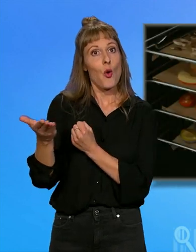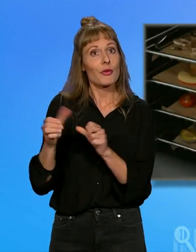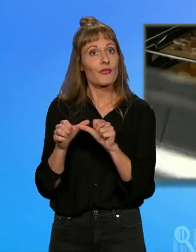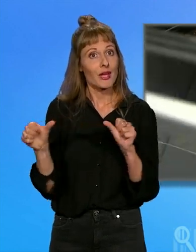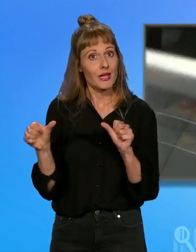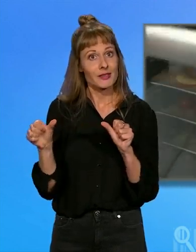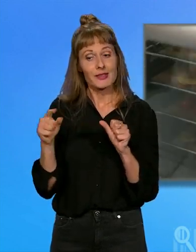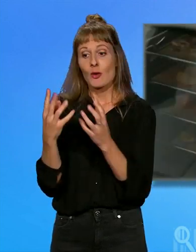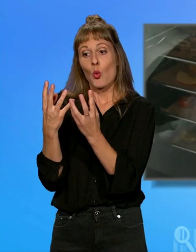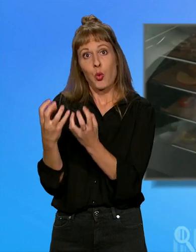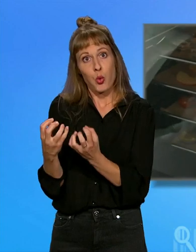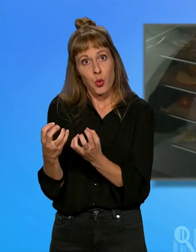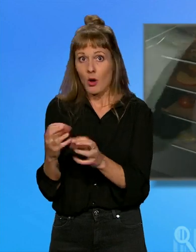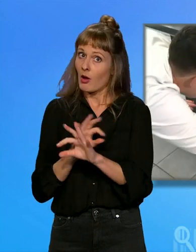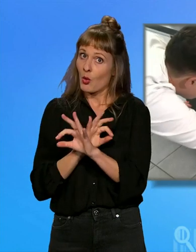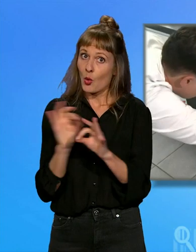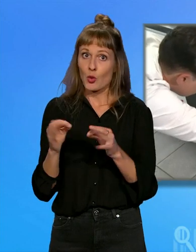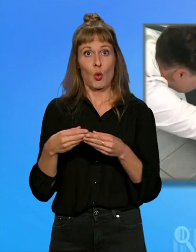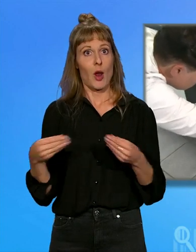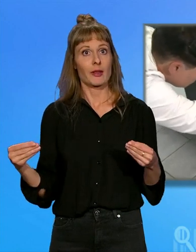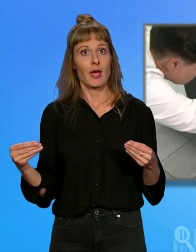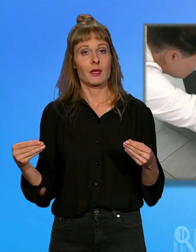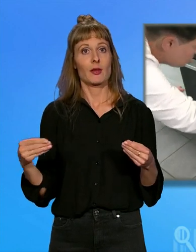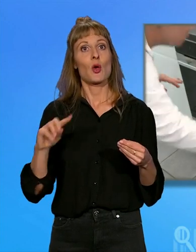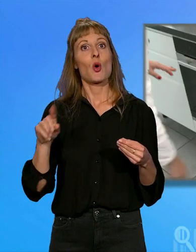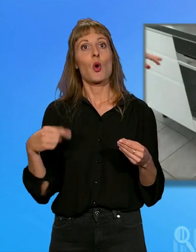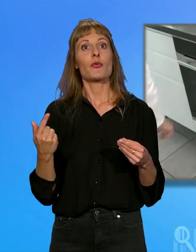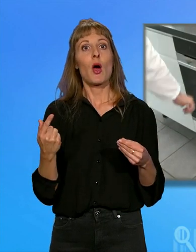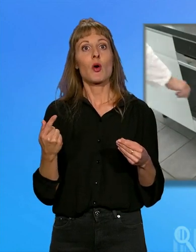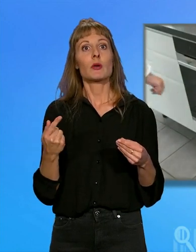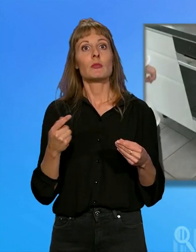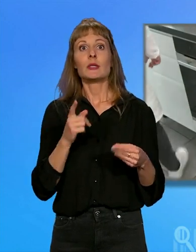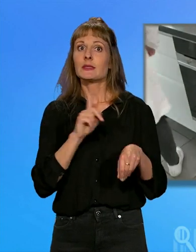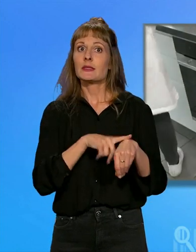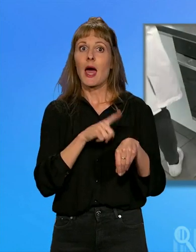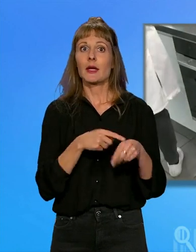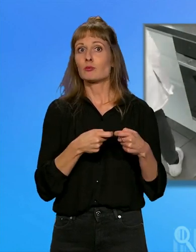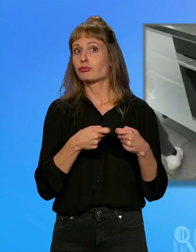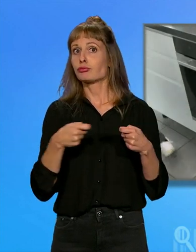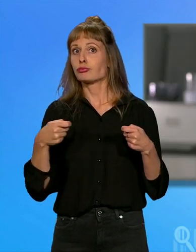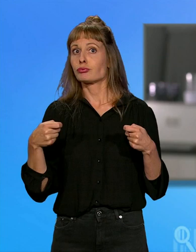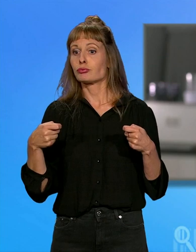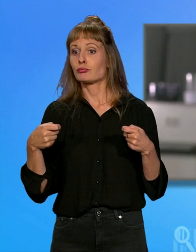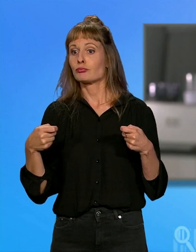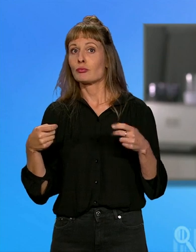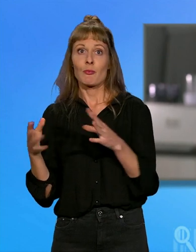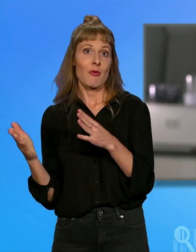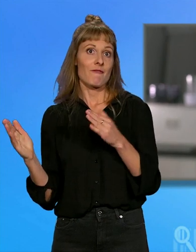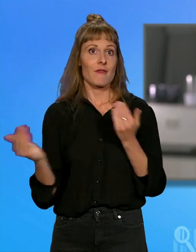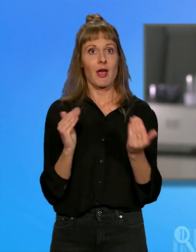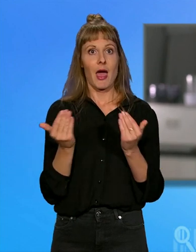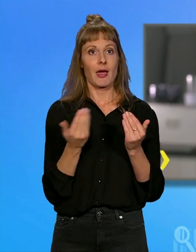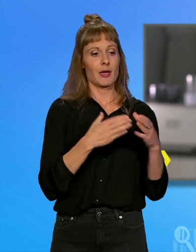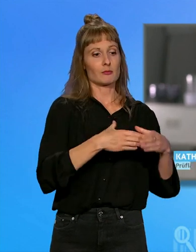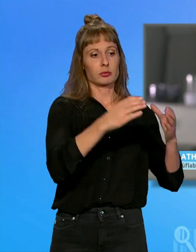kann er nach Stunden in Betrieb bei 70 Grad mit den spezialisierten Geräten mithalten. Also mein Fazit